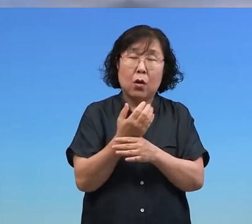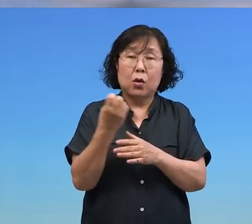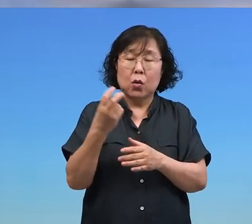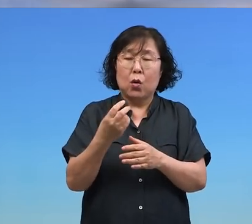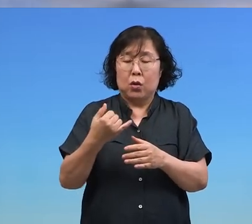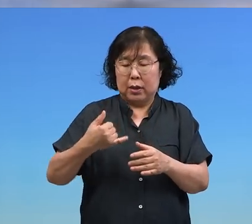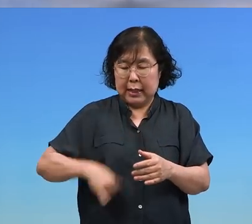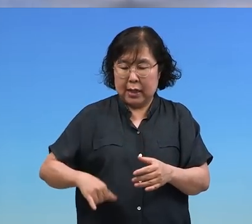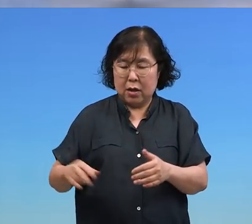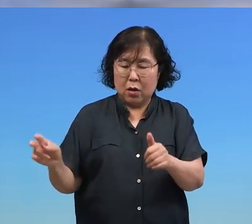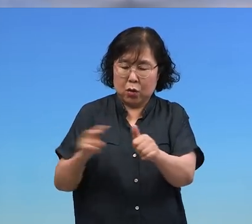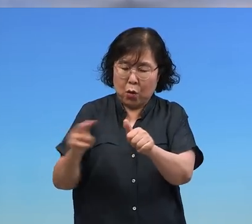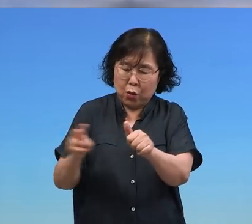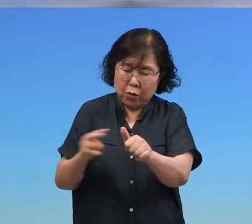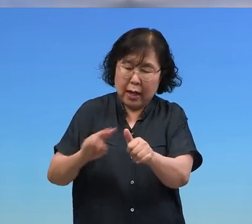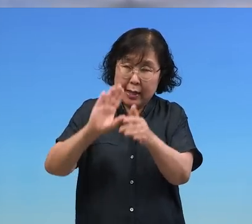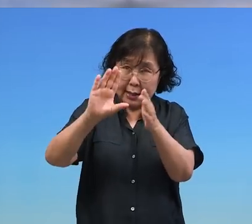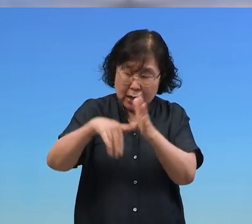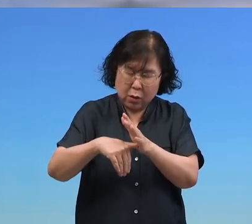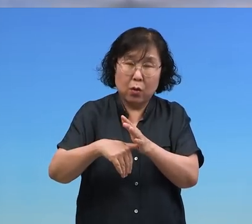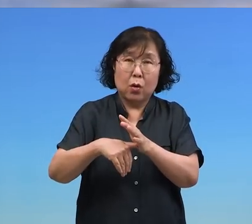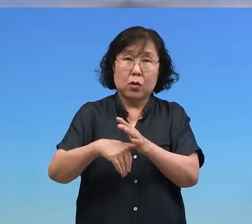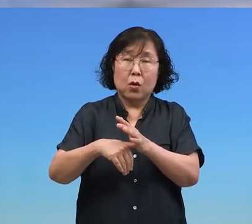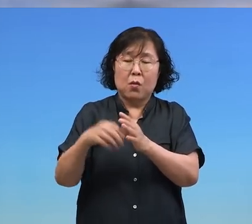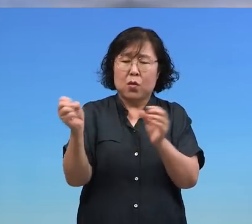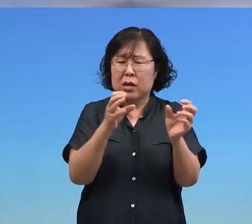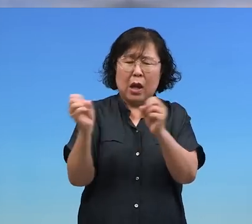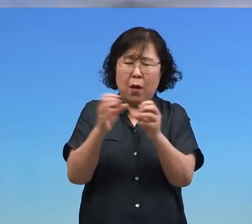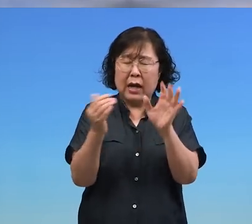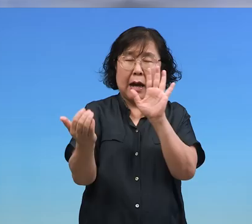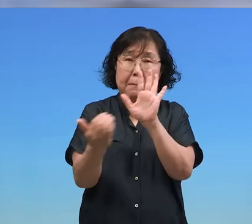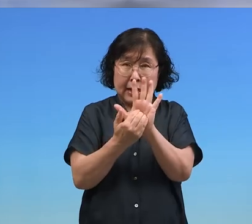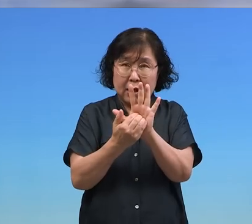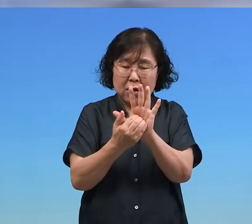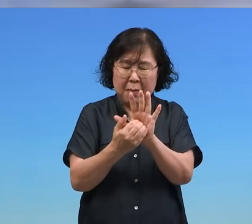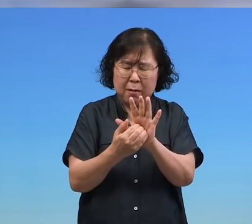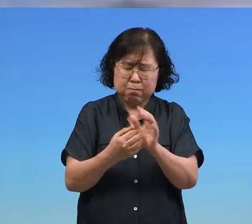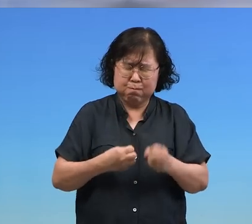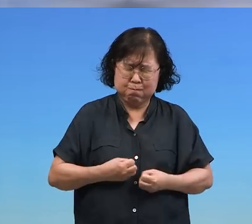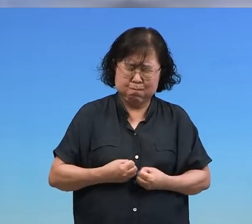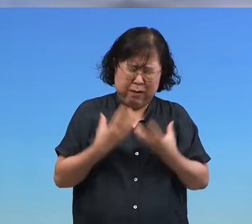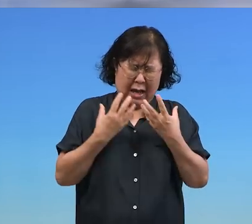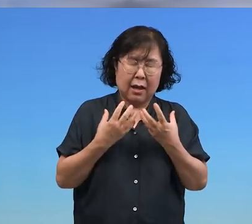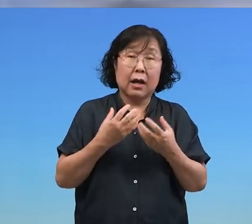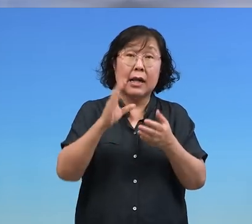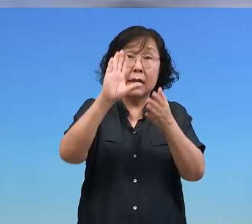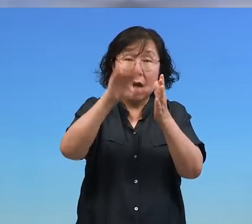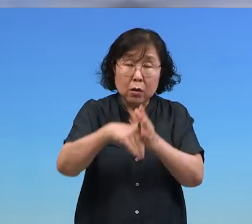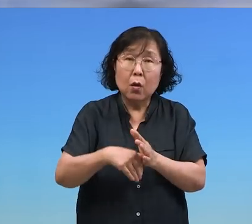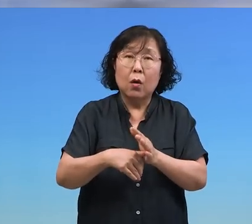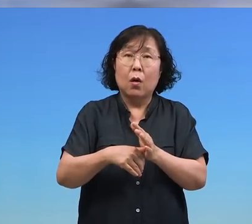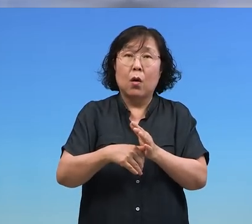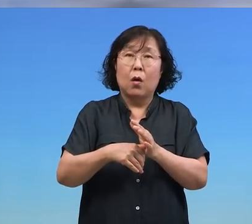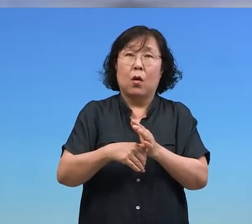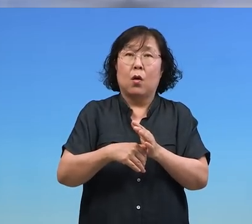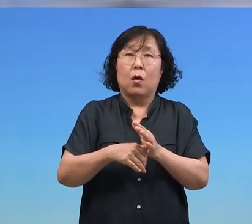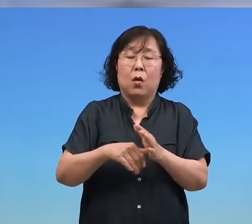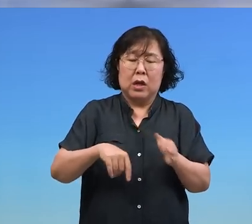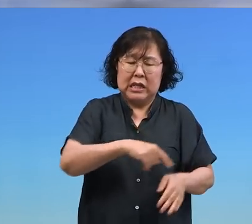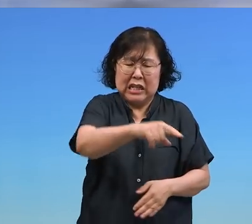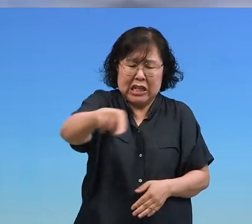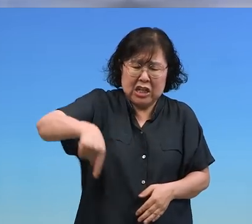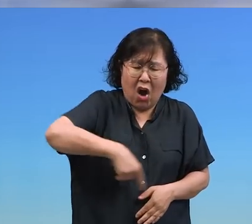양육을 할 때도 대화가 잘 안 될 때도 그래서 뭐 격분할 때도 선은 넘지 마셔야 돼요